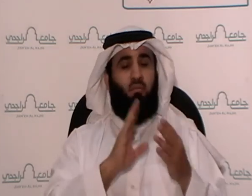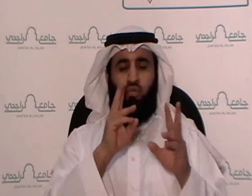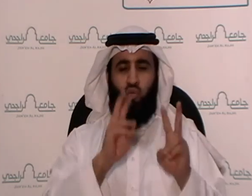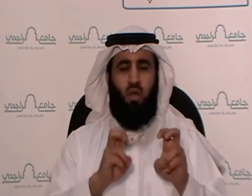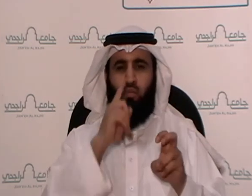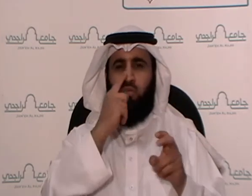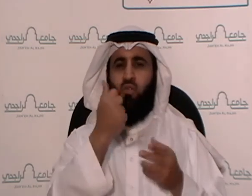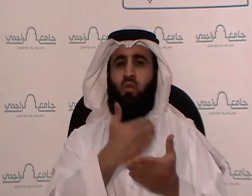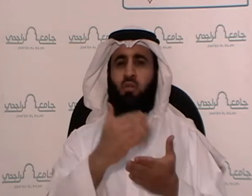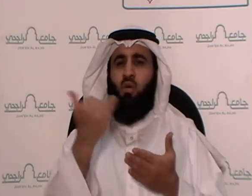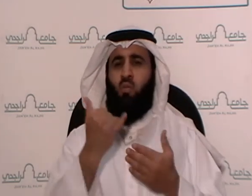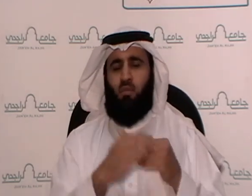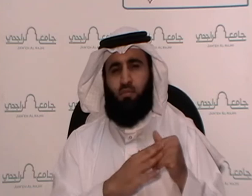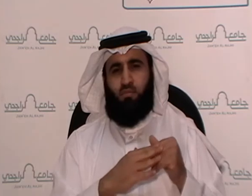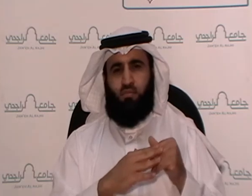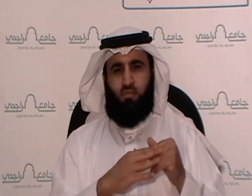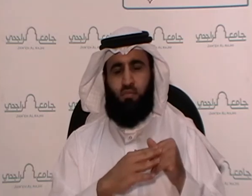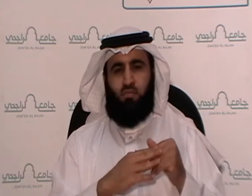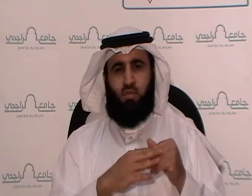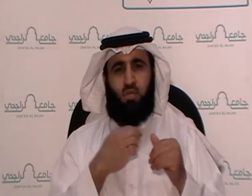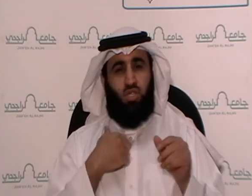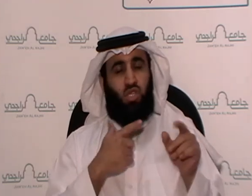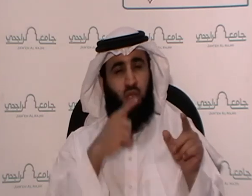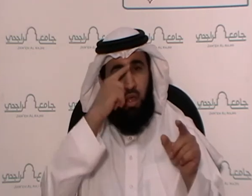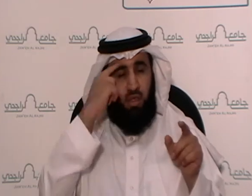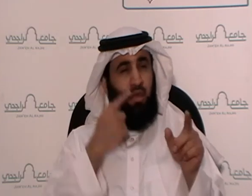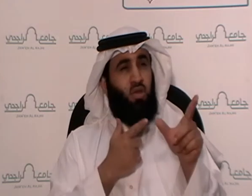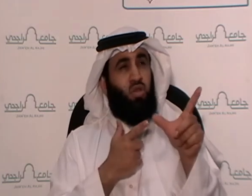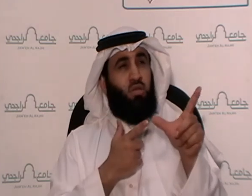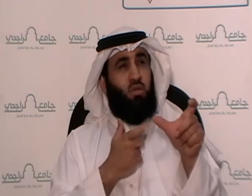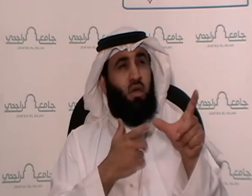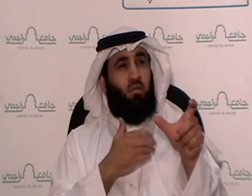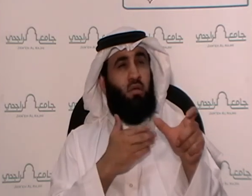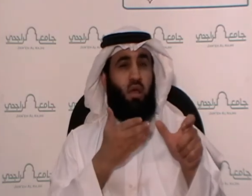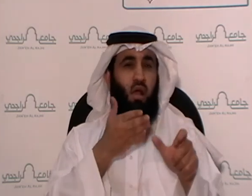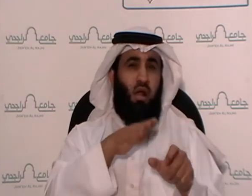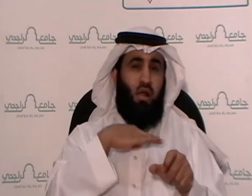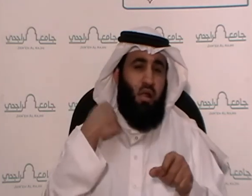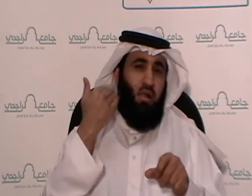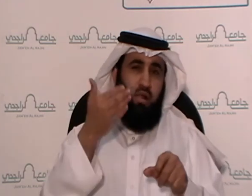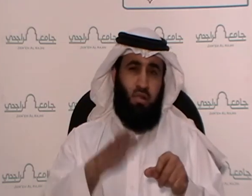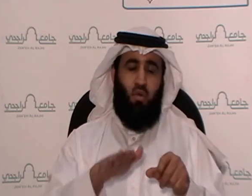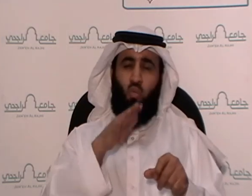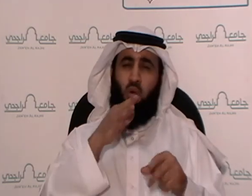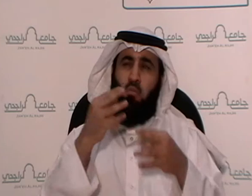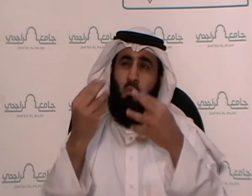بل لو قتل وهو يجاهد في سبيل الله تحت لواء النبي صلى الله